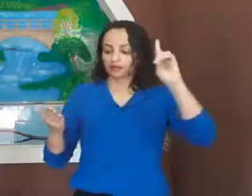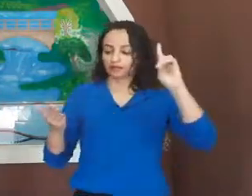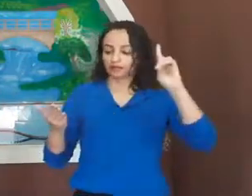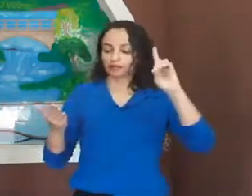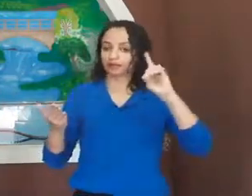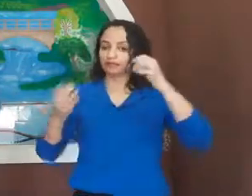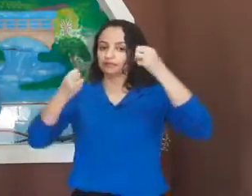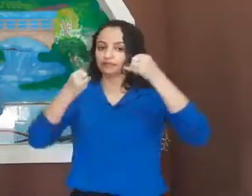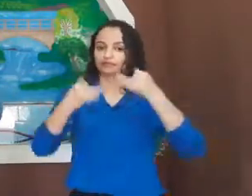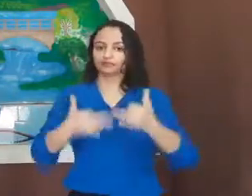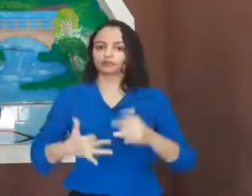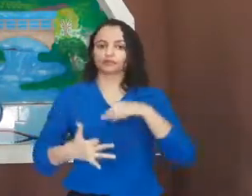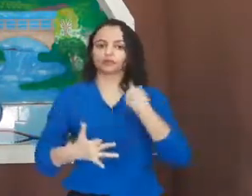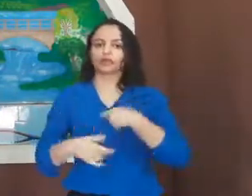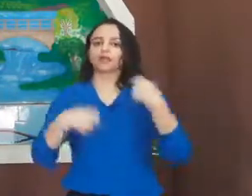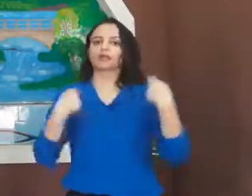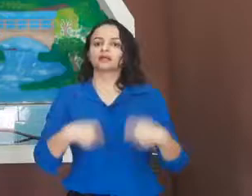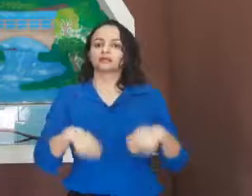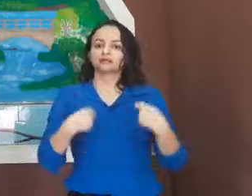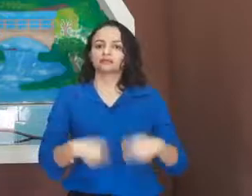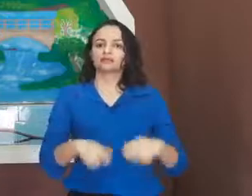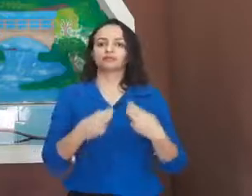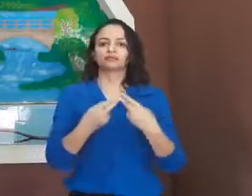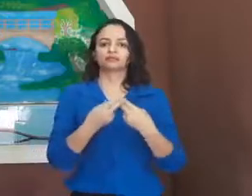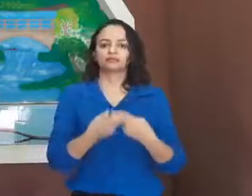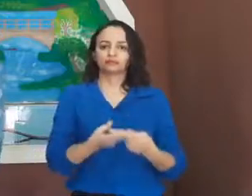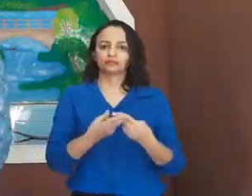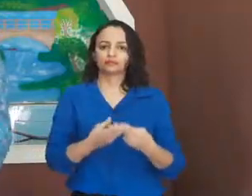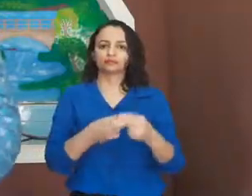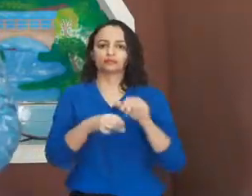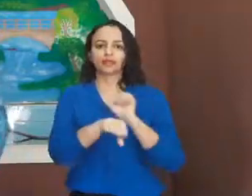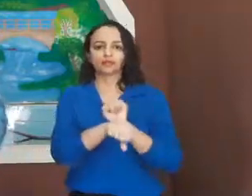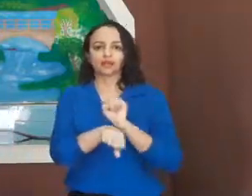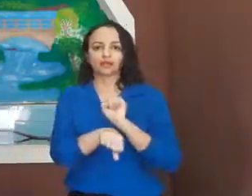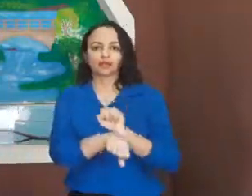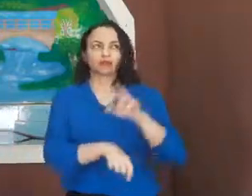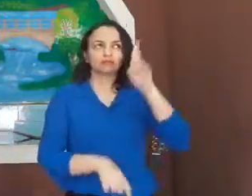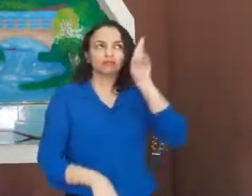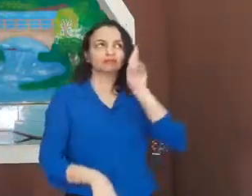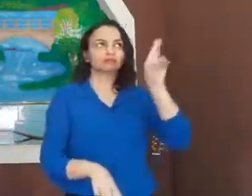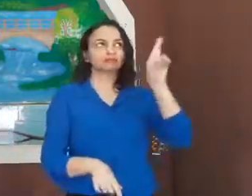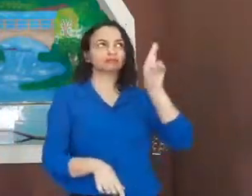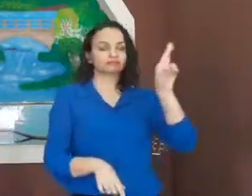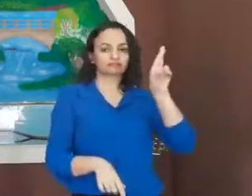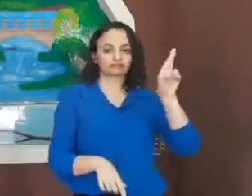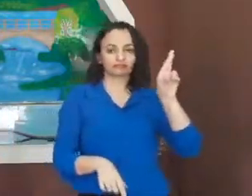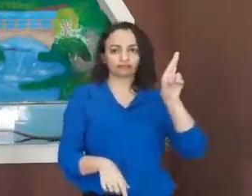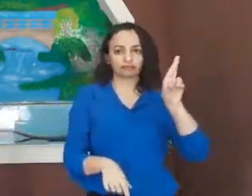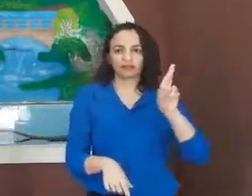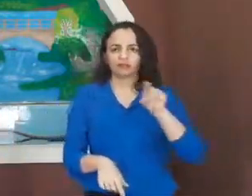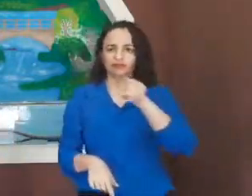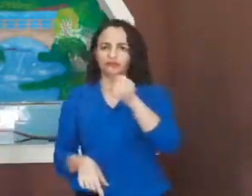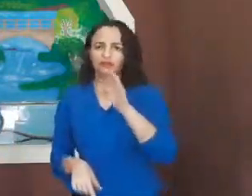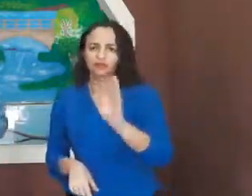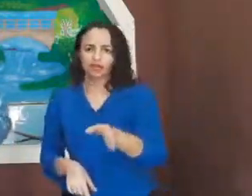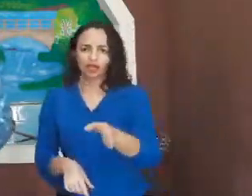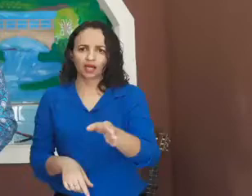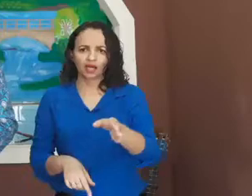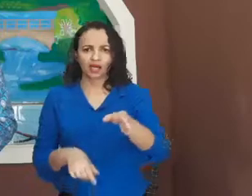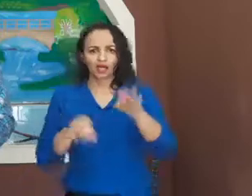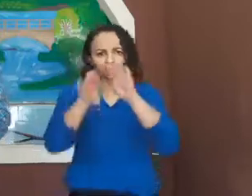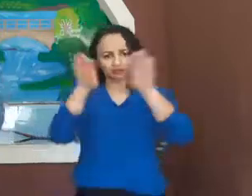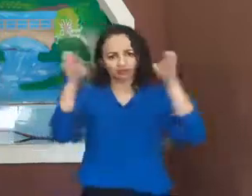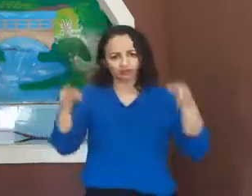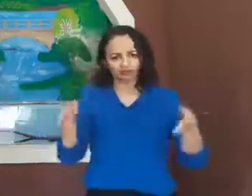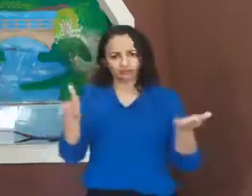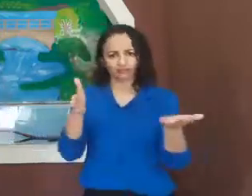termos paciência, a esperarmos no Senhor. Você já se pegou diante do forno micro-ondas,